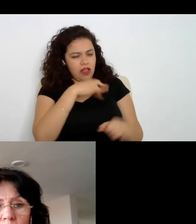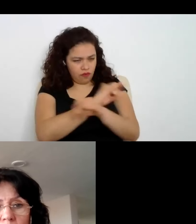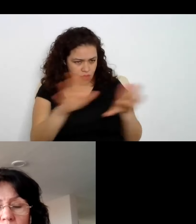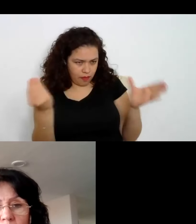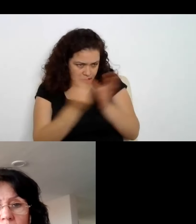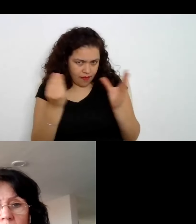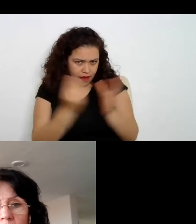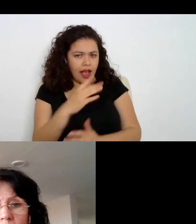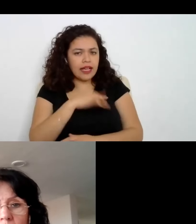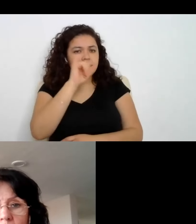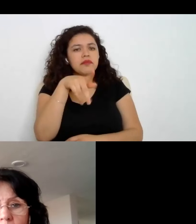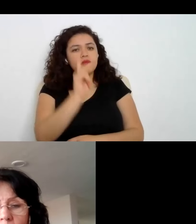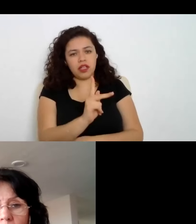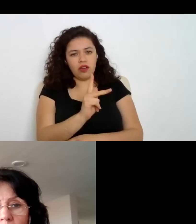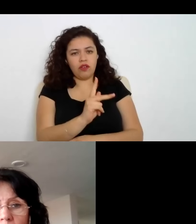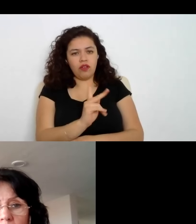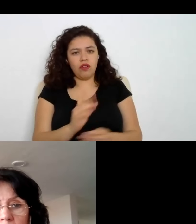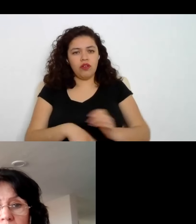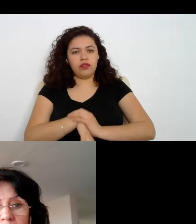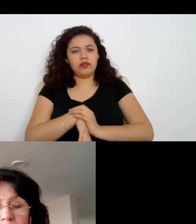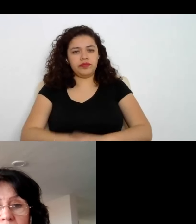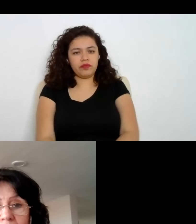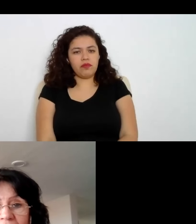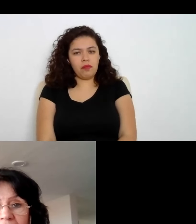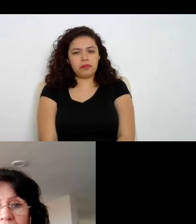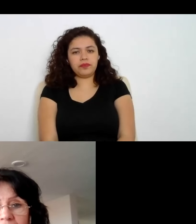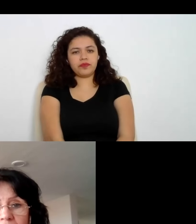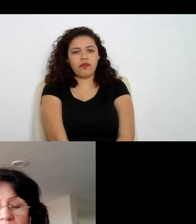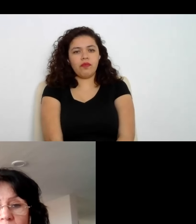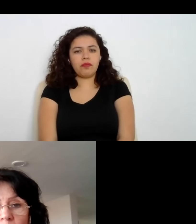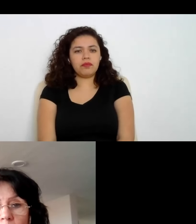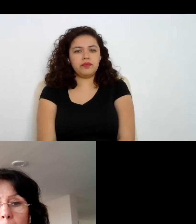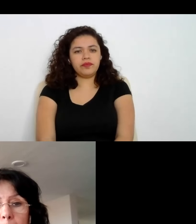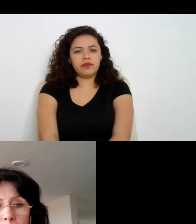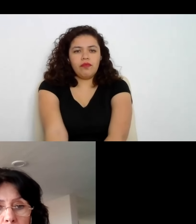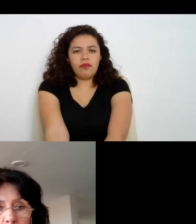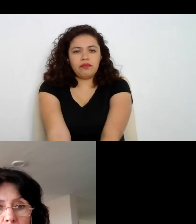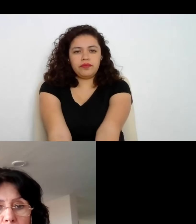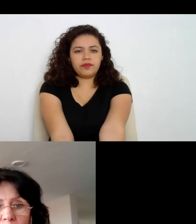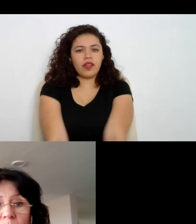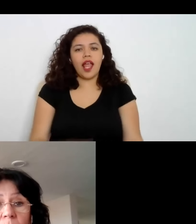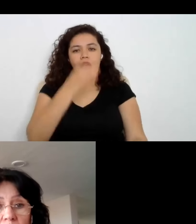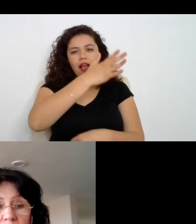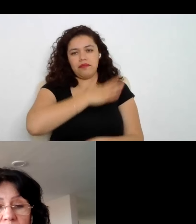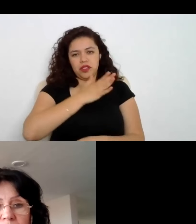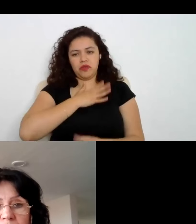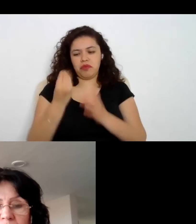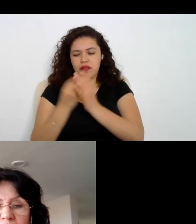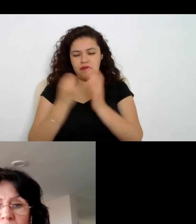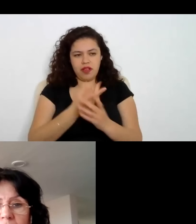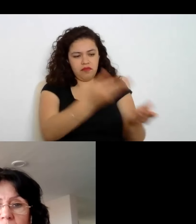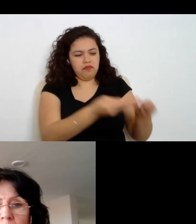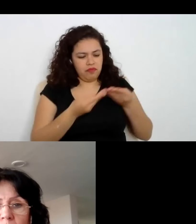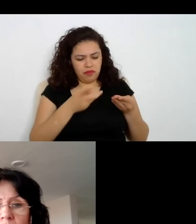personales, pues no es como que tengan que poner a mi disposición un aviso de privacidad, porque la